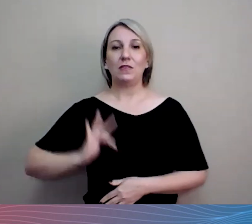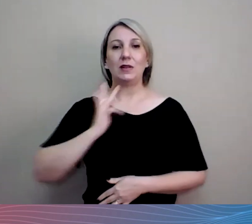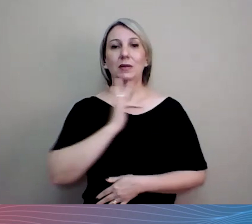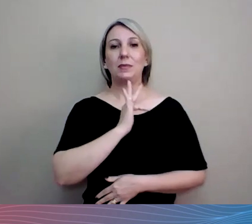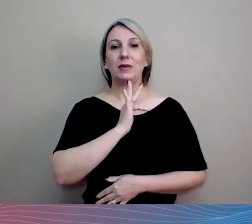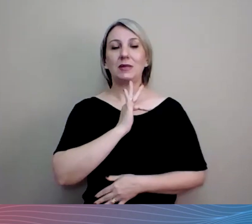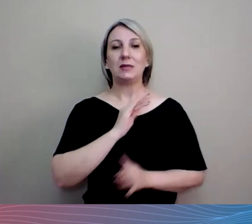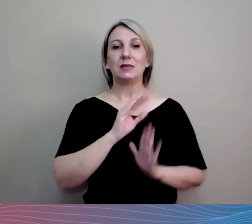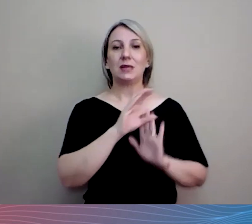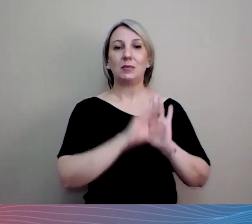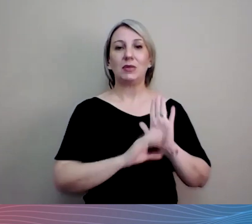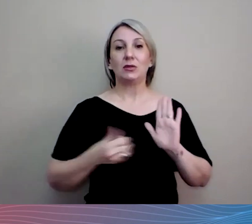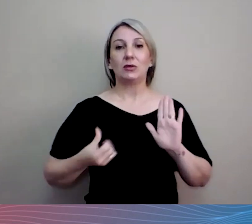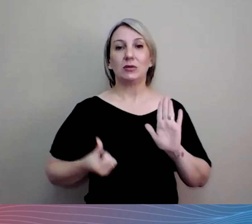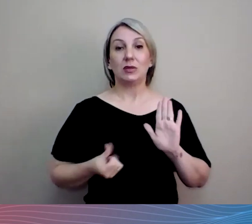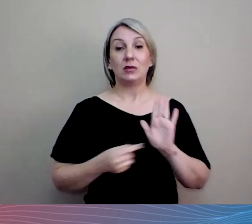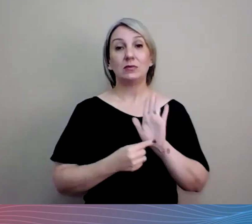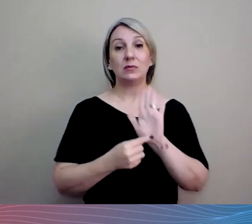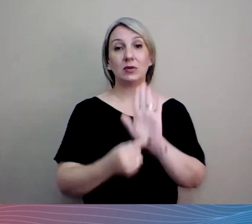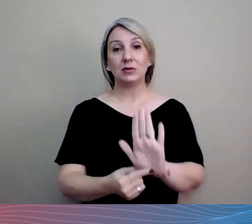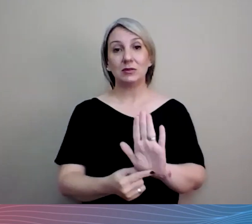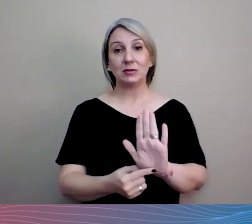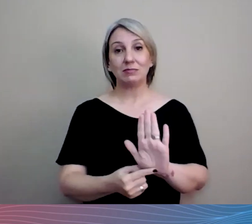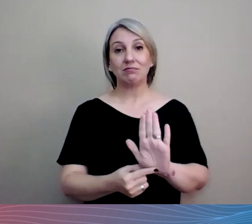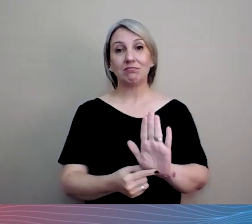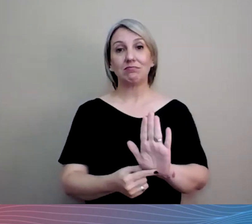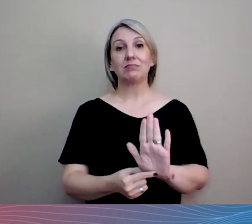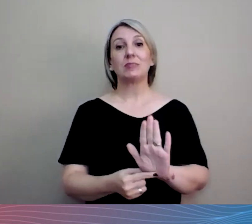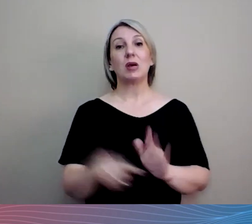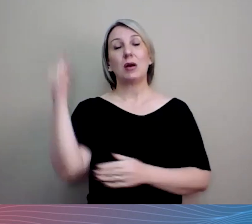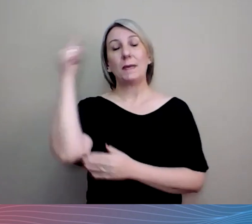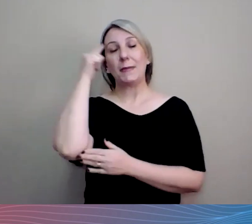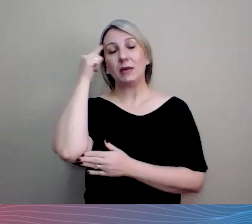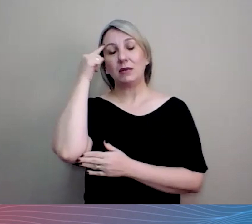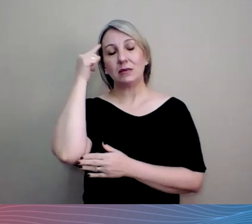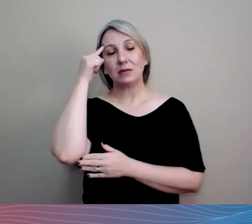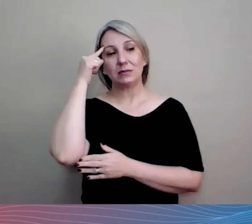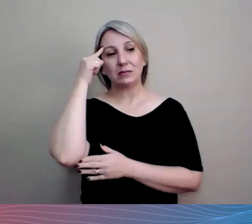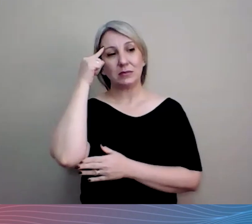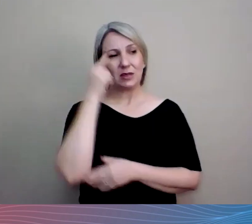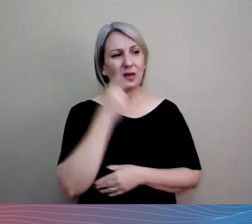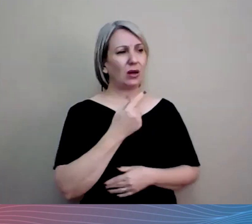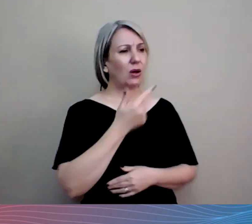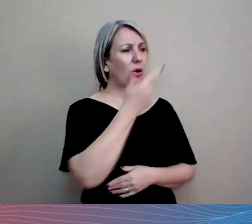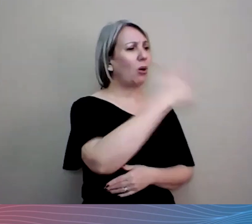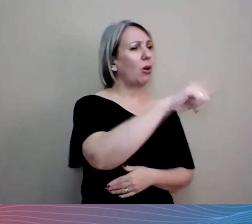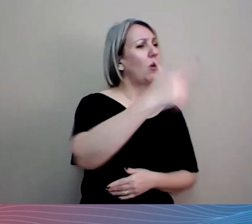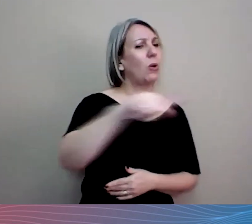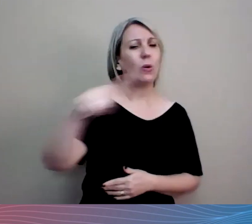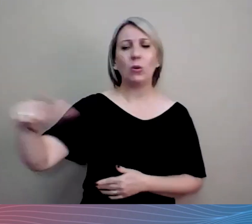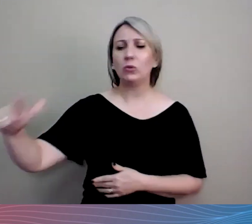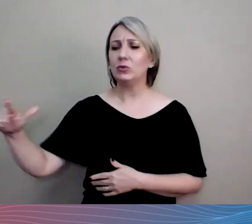si mesmo. Então essa é a condição de ser humilde. Então vou repetir. O que é ser